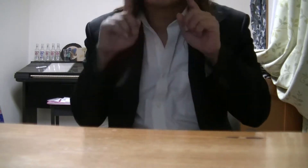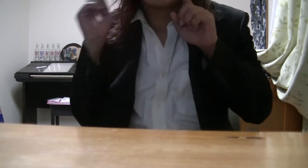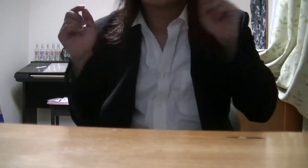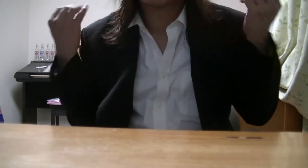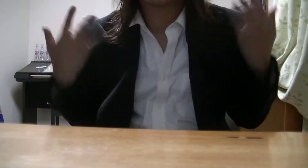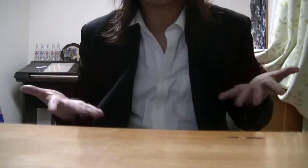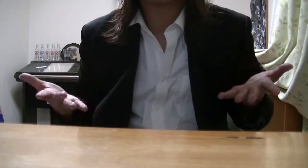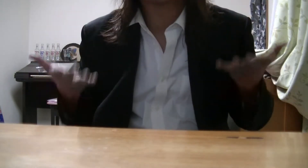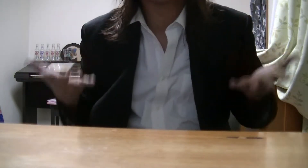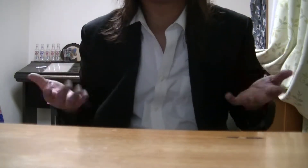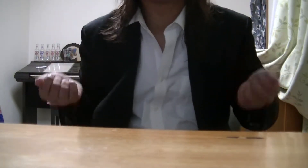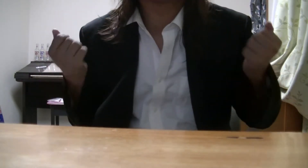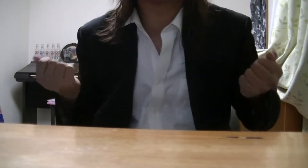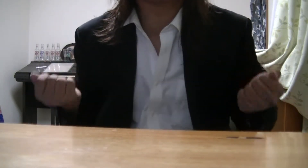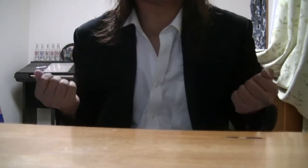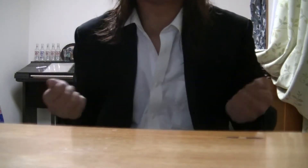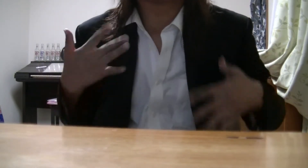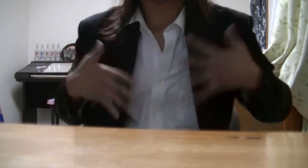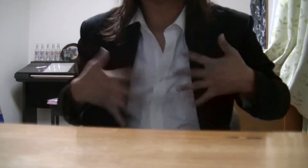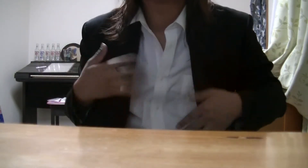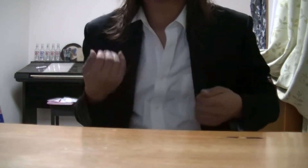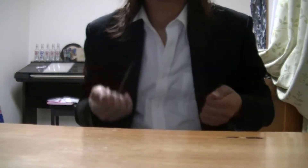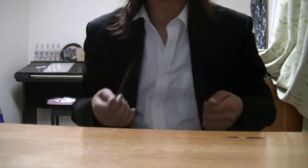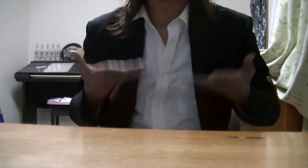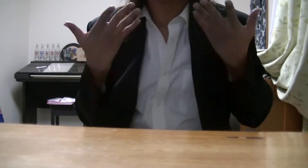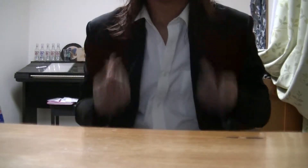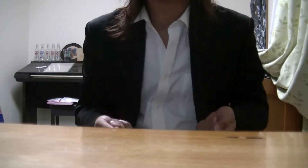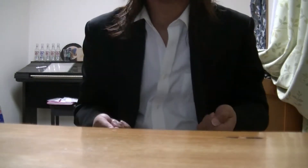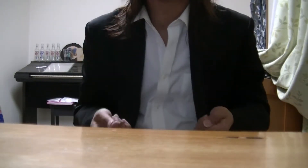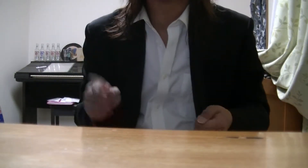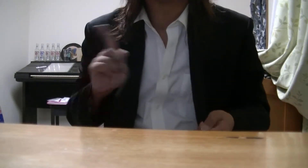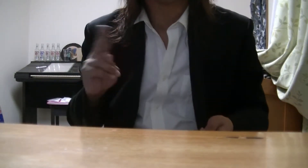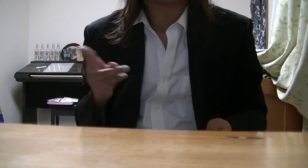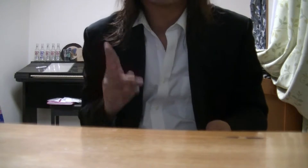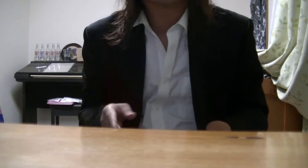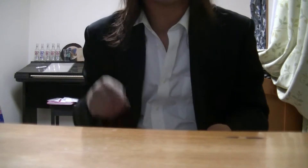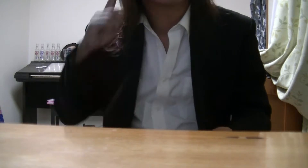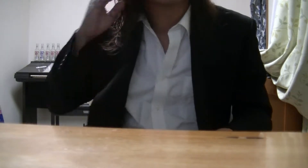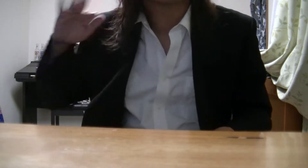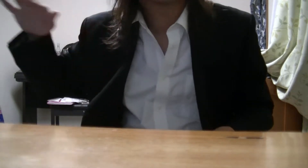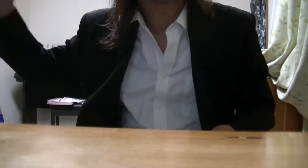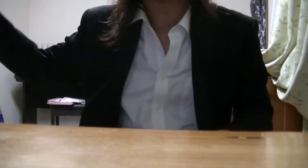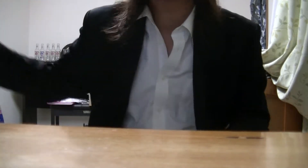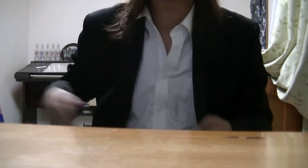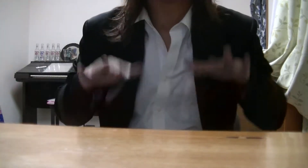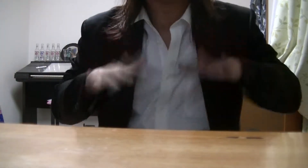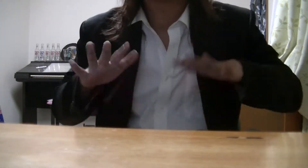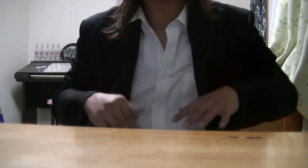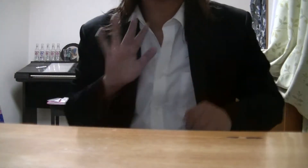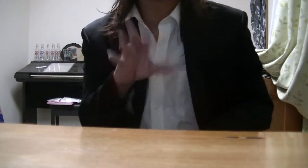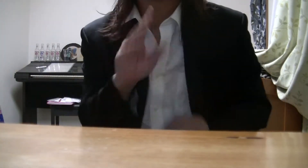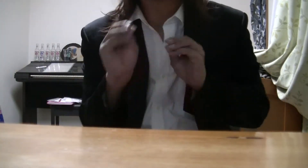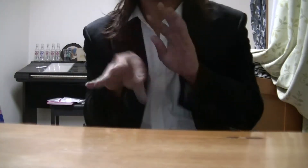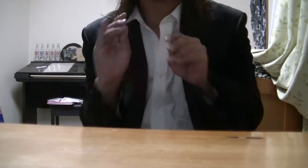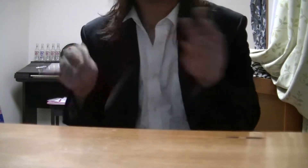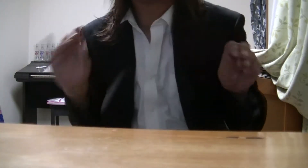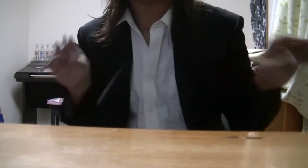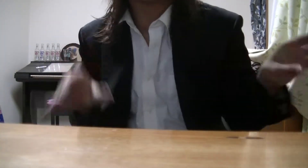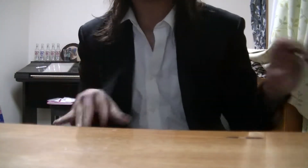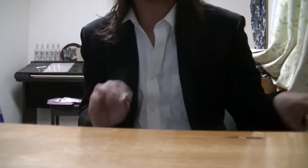今日最後かもしんないって、最後の一日かもしんないって想像しながら今日伝えられること伝えようって思ったら、中途半